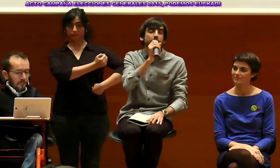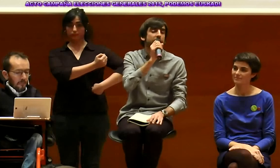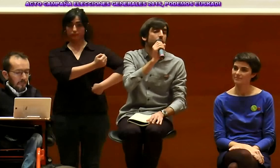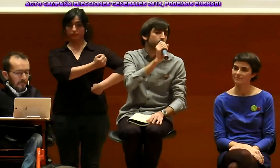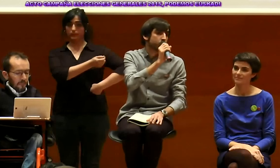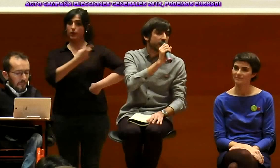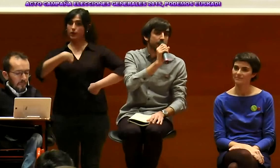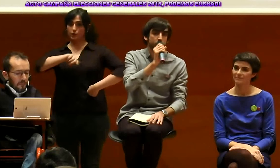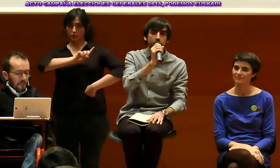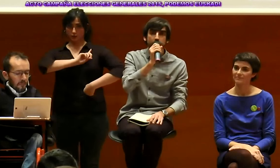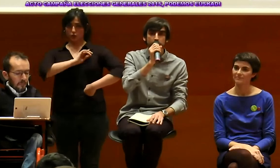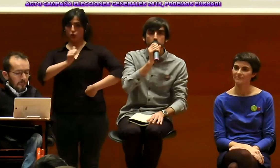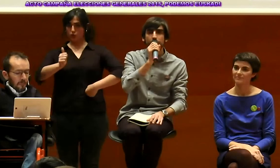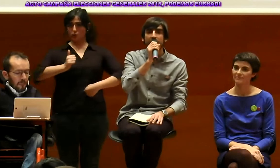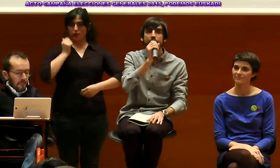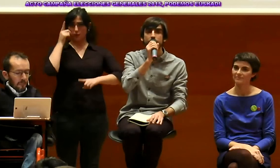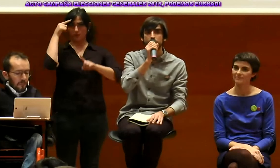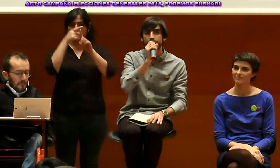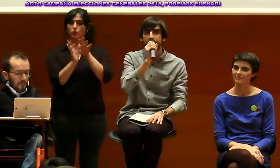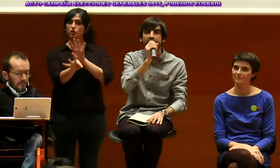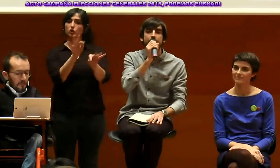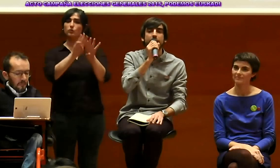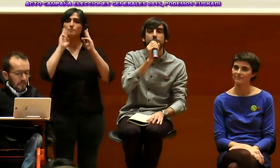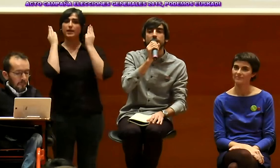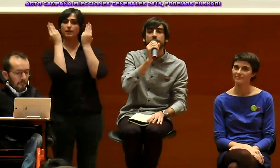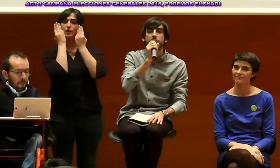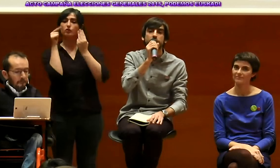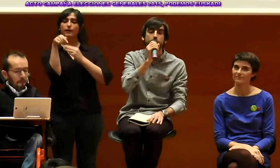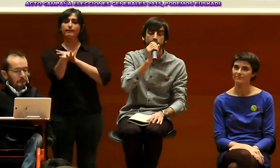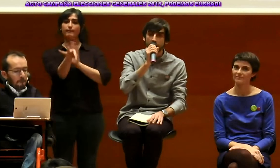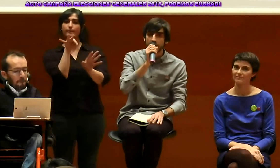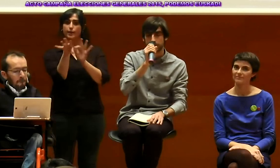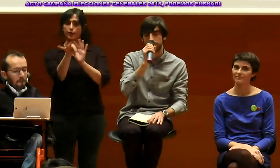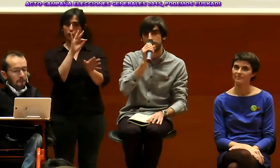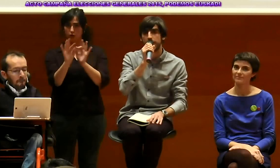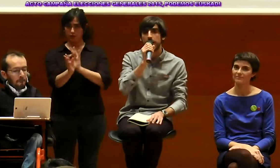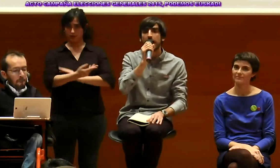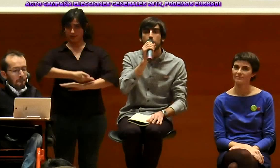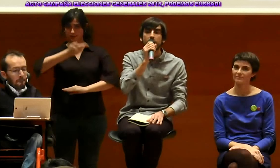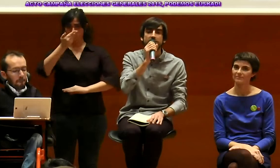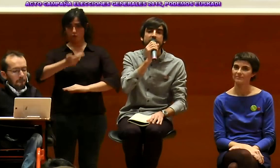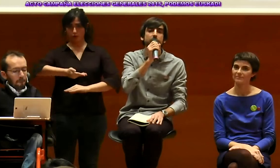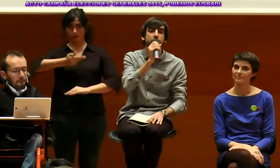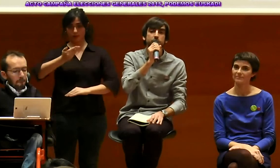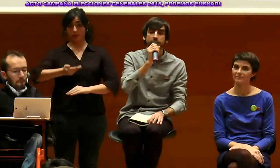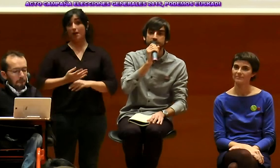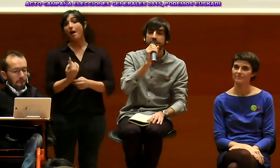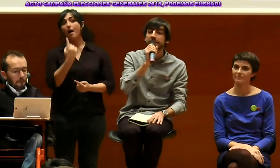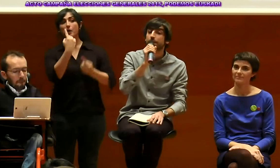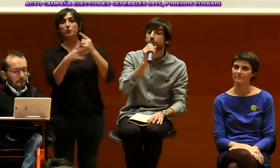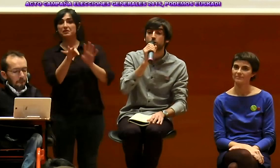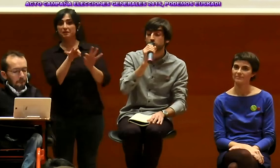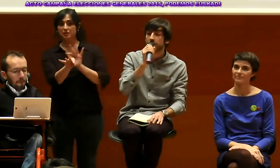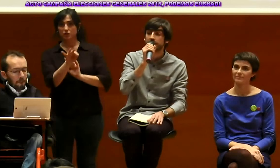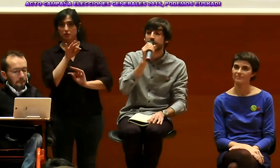vamos a tener la oportunidad de escoger un Parlamento en el que se van a tomar decisiones cruciales. Algunas de esas decisiones tienen